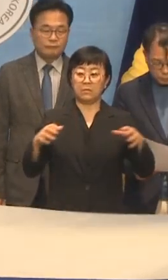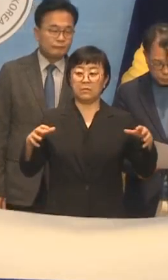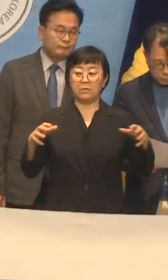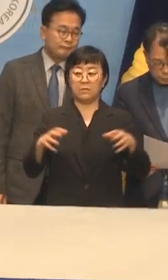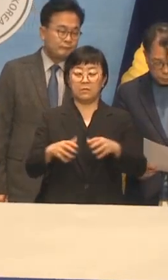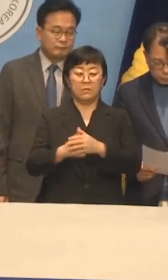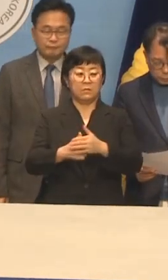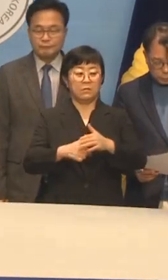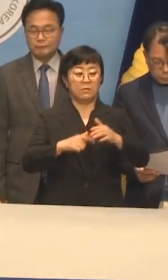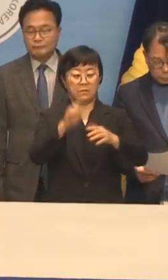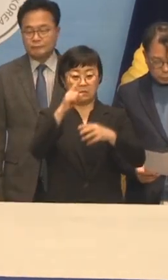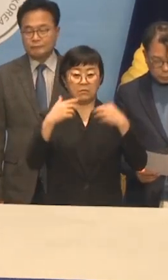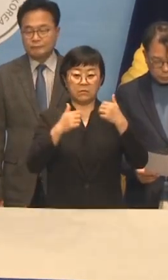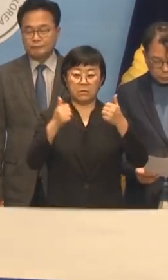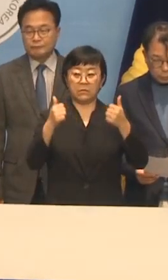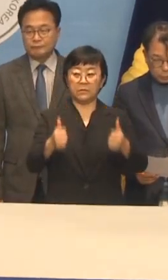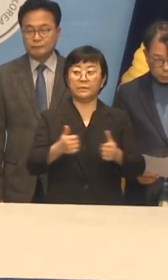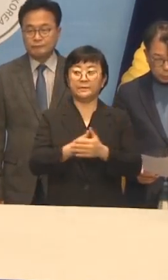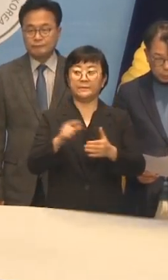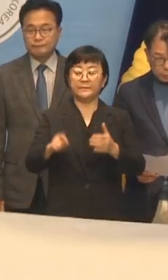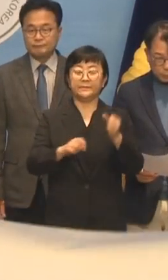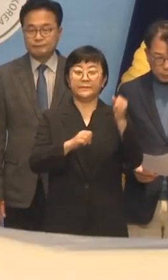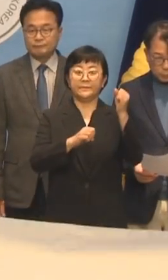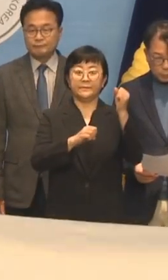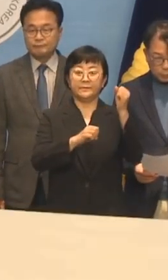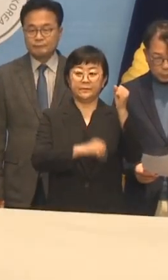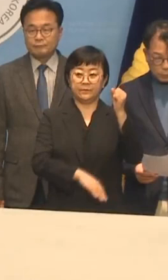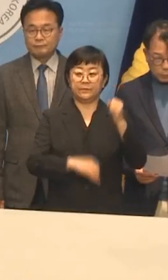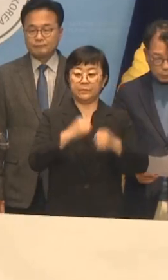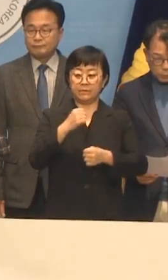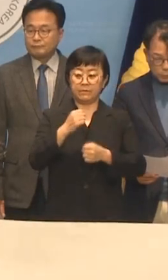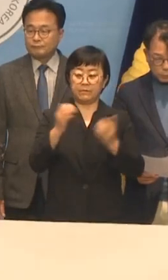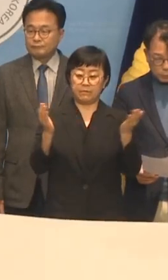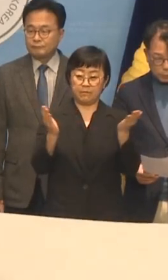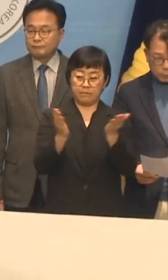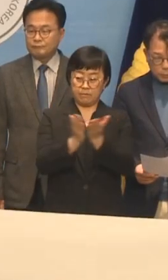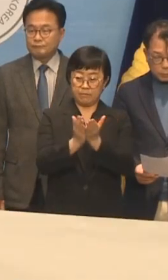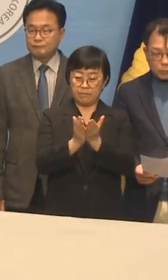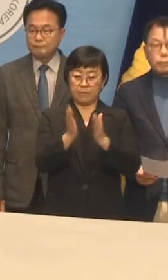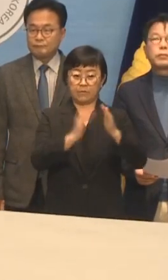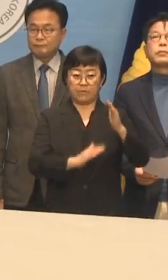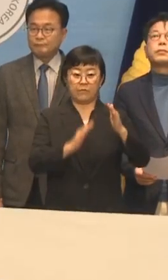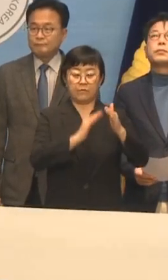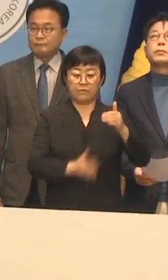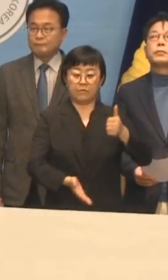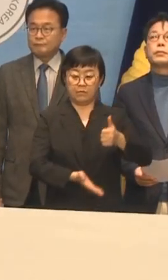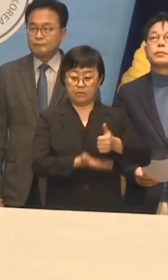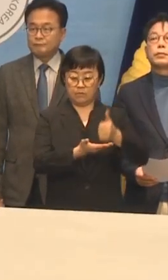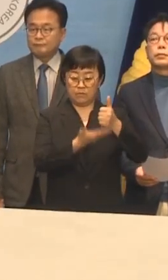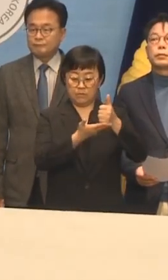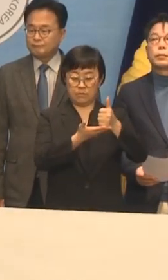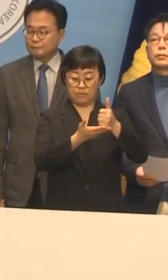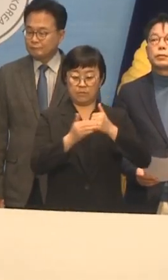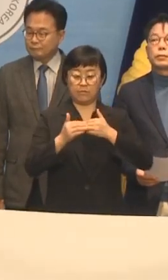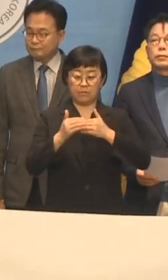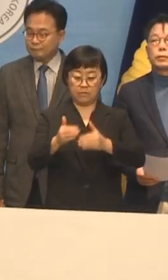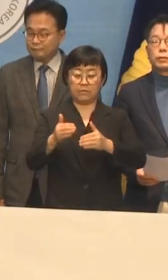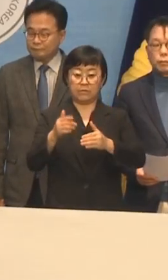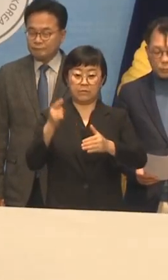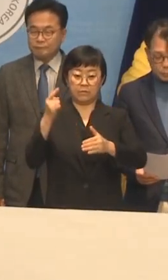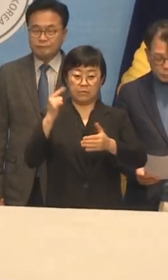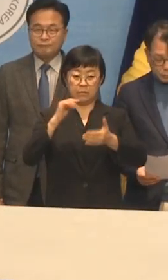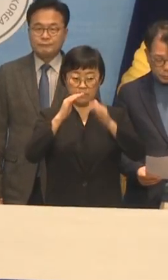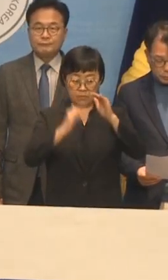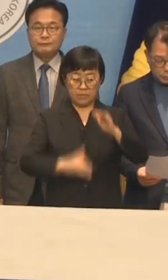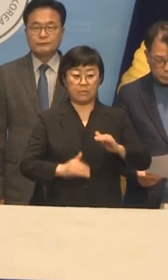정권 심판이었습니다. 그 기체에 맞도록 이번 공천 기조가 진행되어야 한다라는 의견을 담아서 오늘